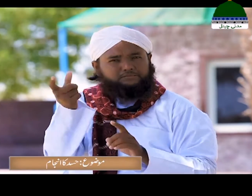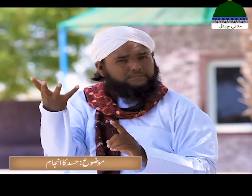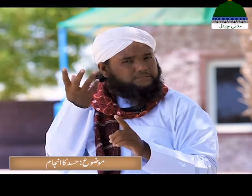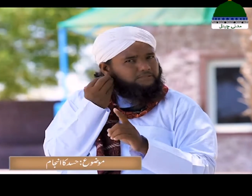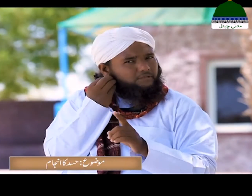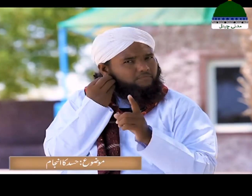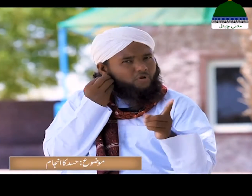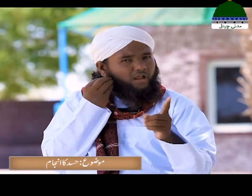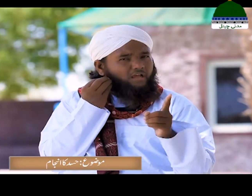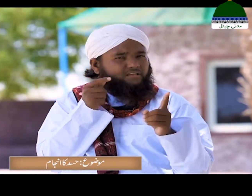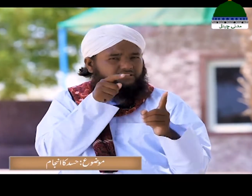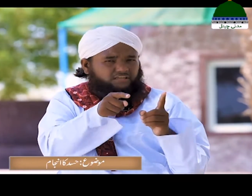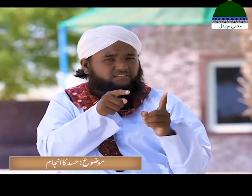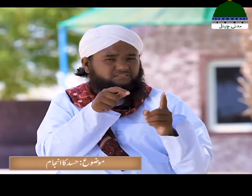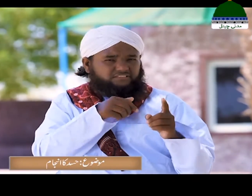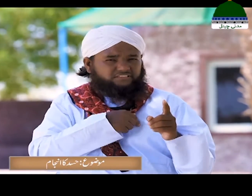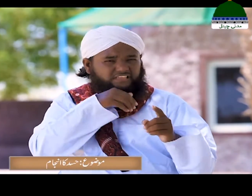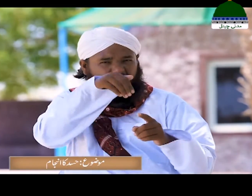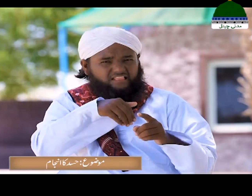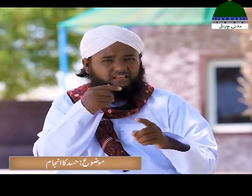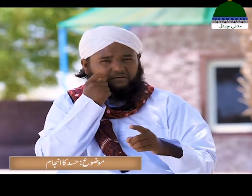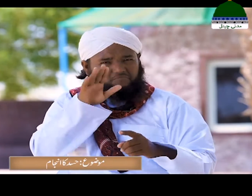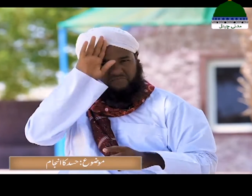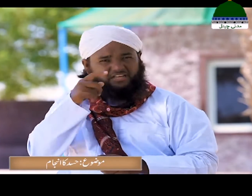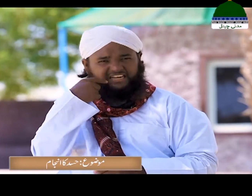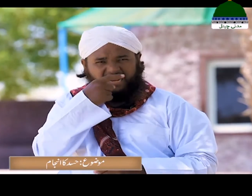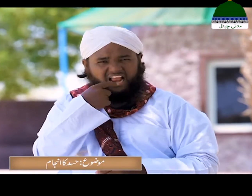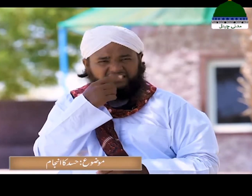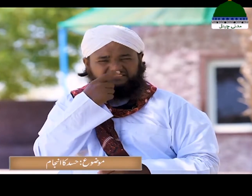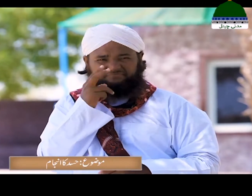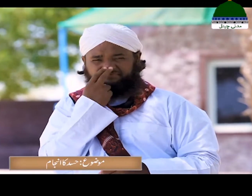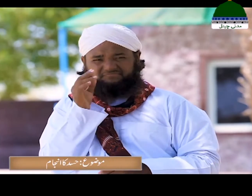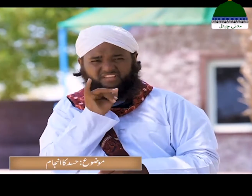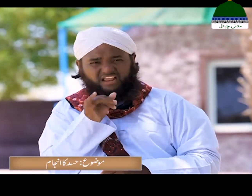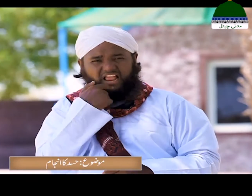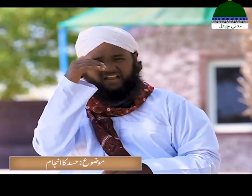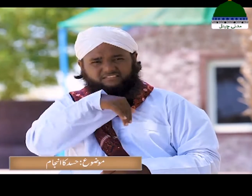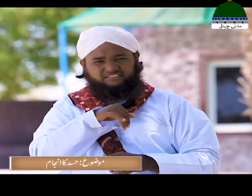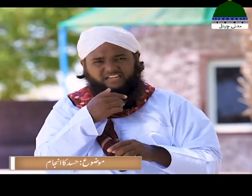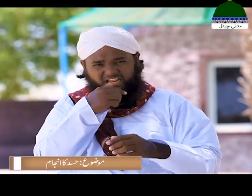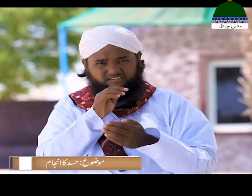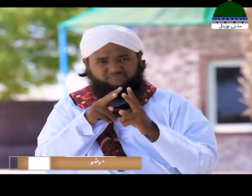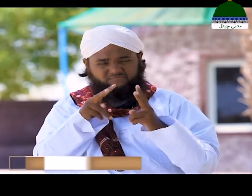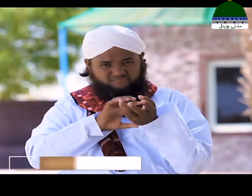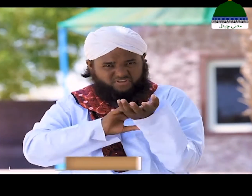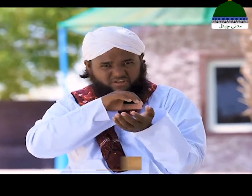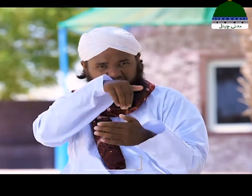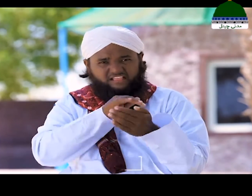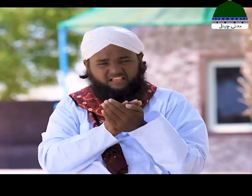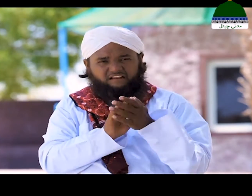کہ میرے متعلق یہ شخص گمان رکھتا ہے کہ مجھے گندا دہنی یعنی منہ سے بدبو آنے کی بیماری ہے۔ بادشاہ اس